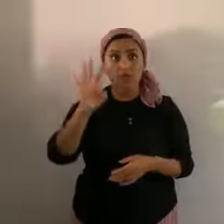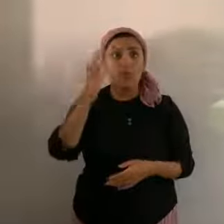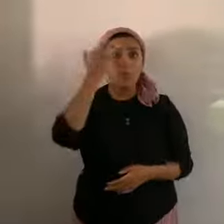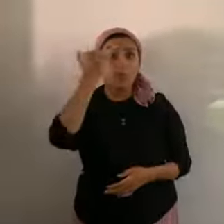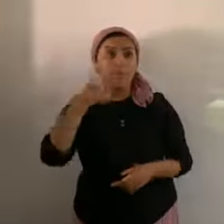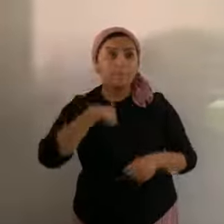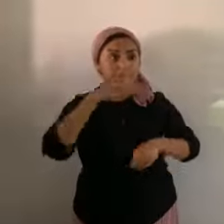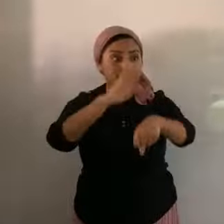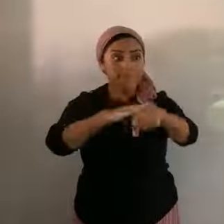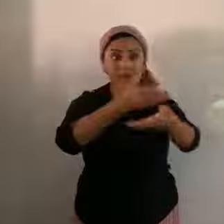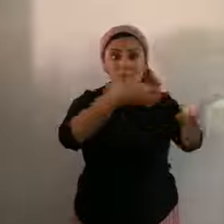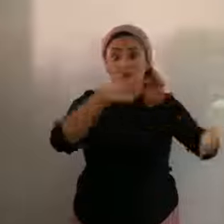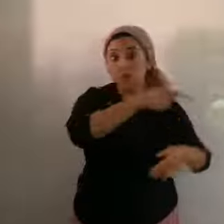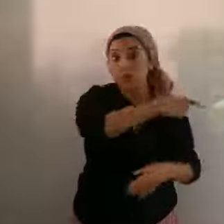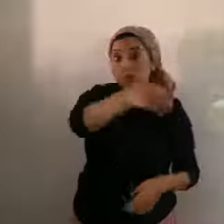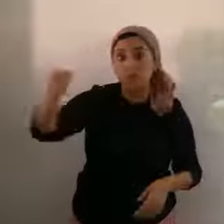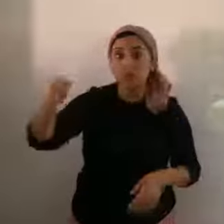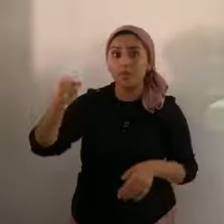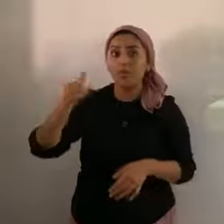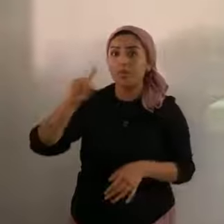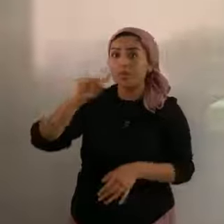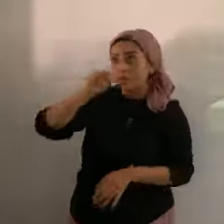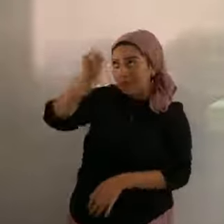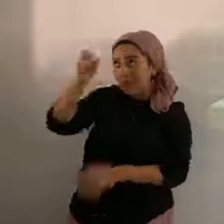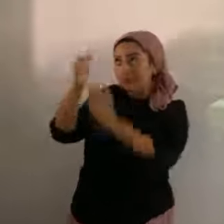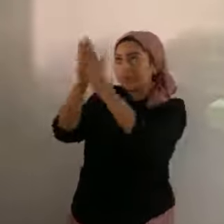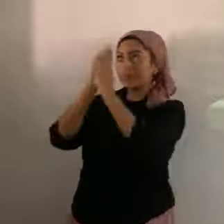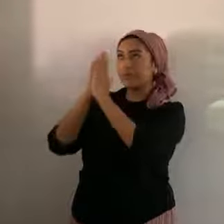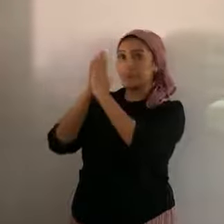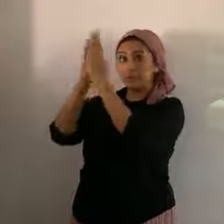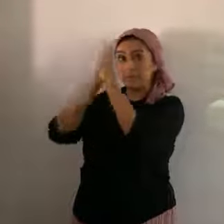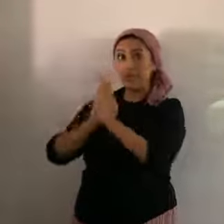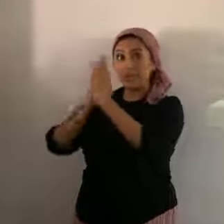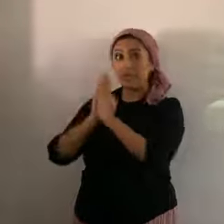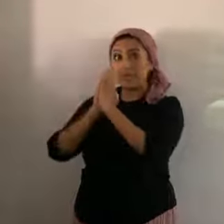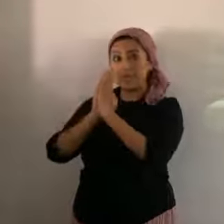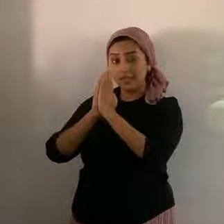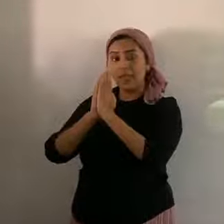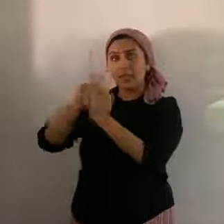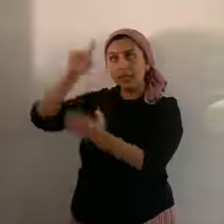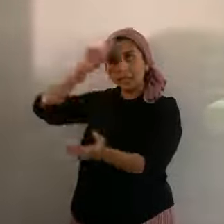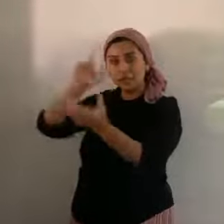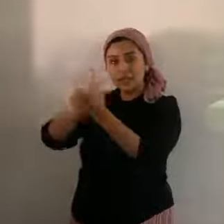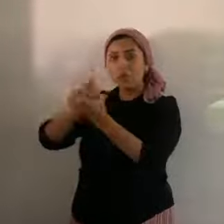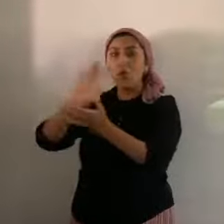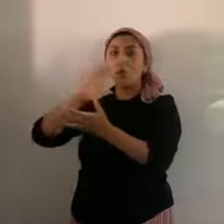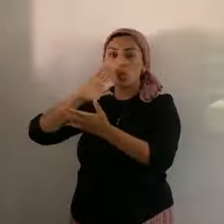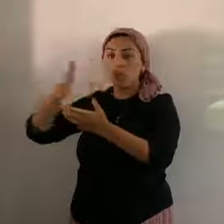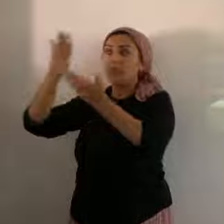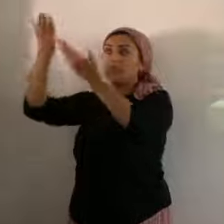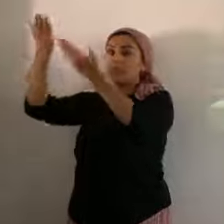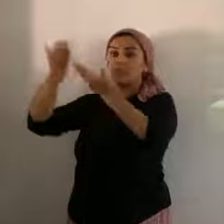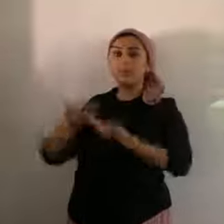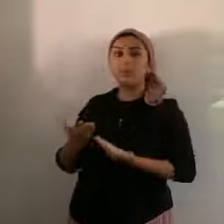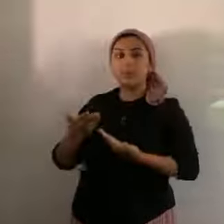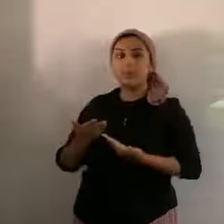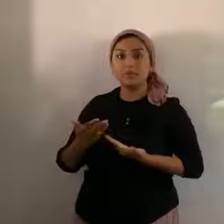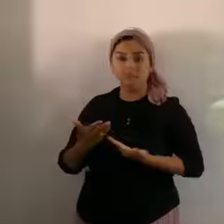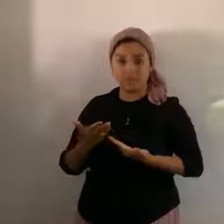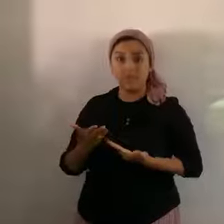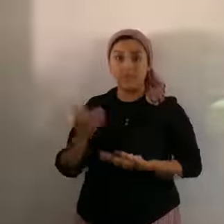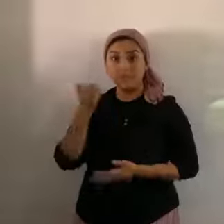tanto, os digo que todo lo que pidiereis orando, creed que lo recibiréis y os vendrá. Todo esto lo enseñó Yahshua debido a la incredulidad